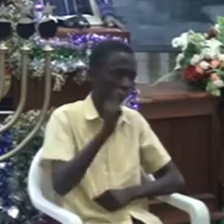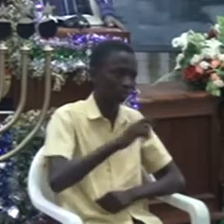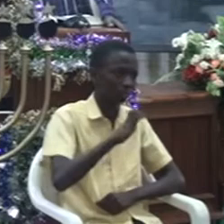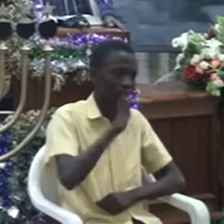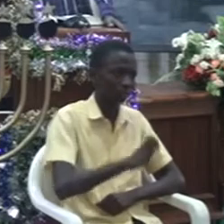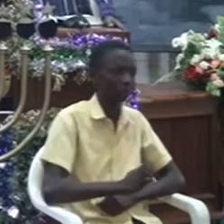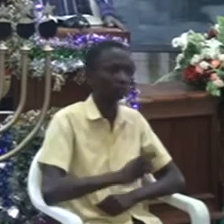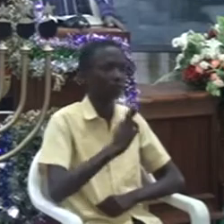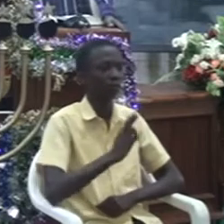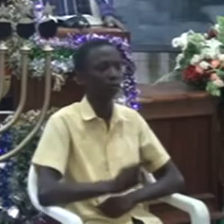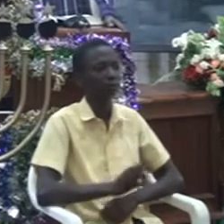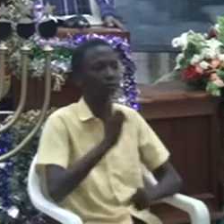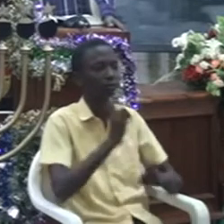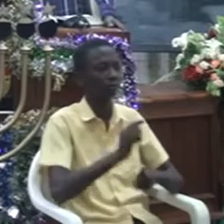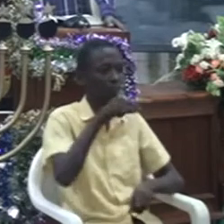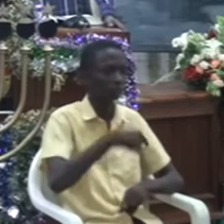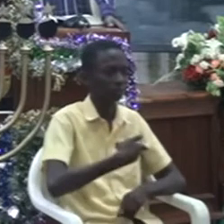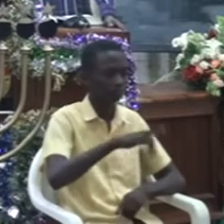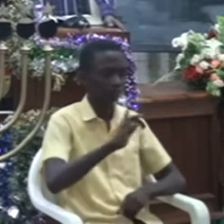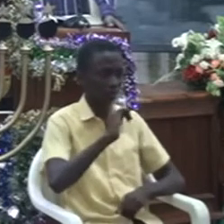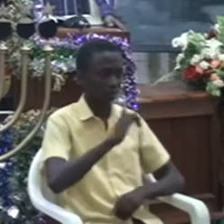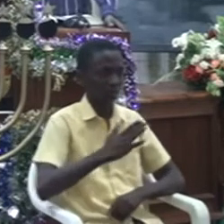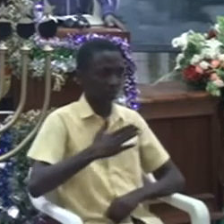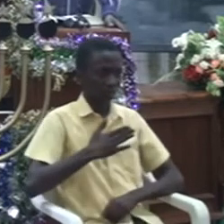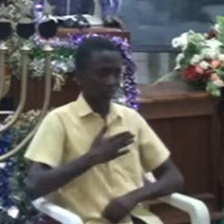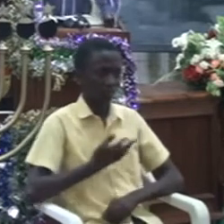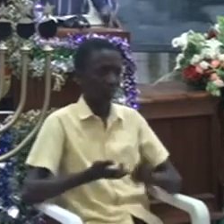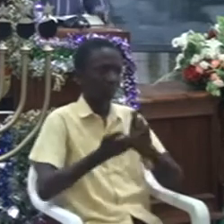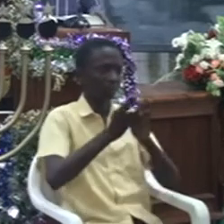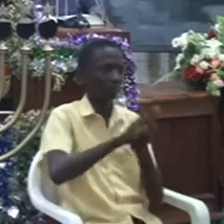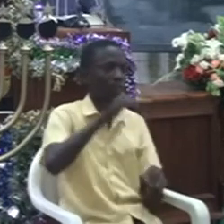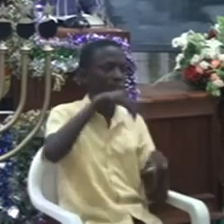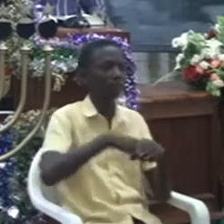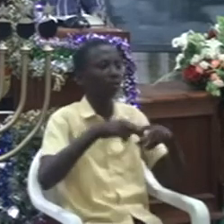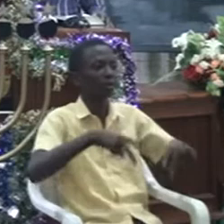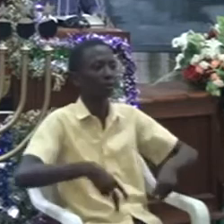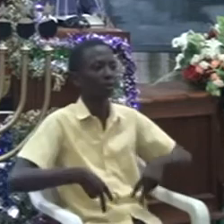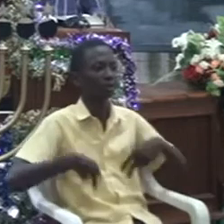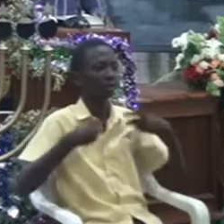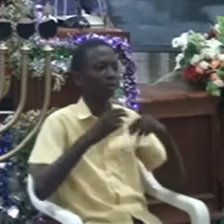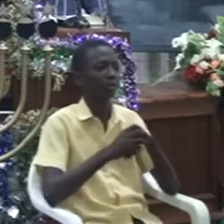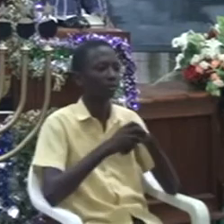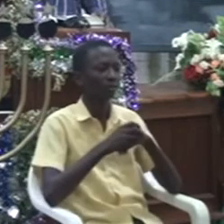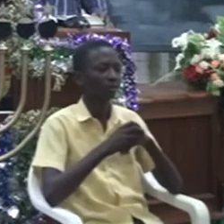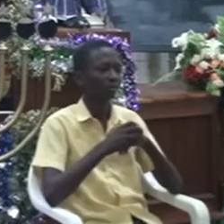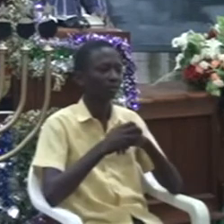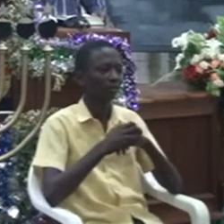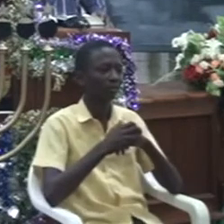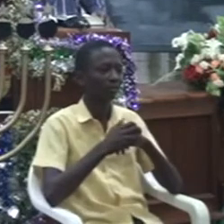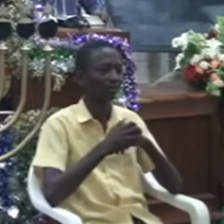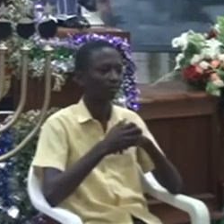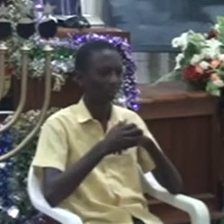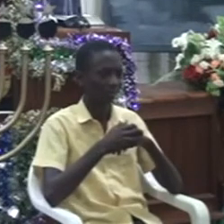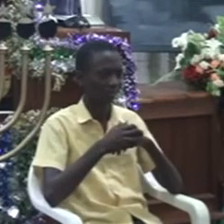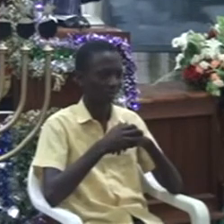que ce sont mes remplaçants dans la selon la vie. Napasha kuwa na uhakika kwamba aba ndio watachukua nafasi